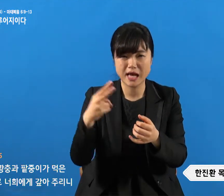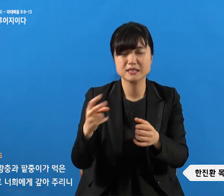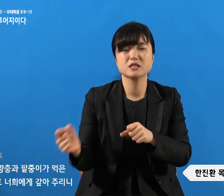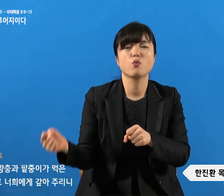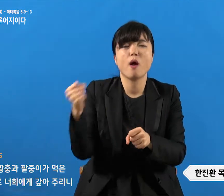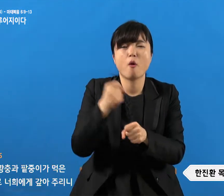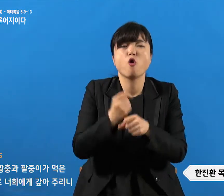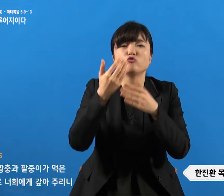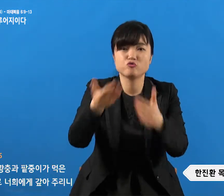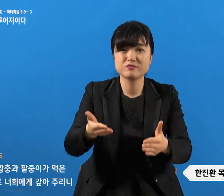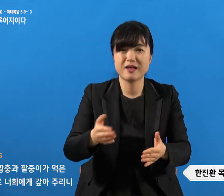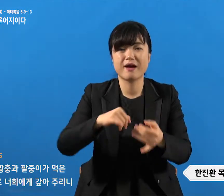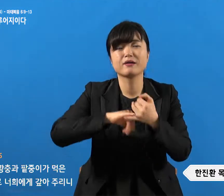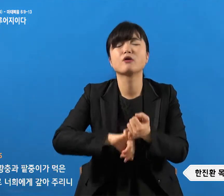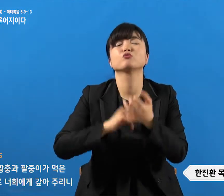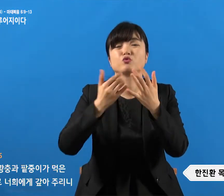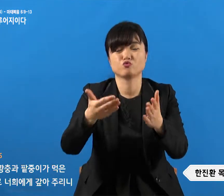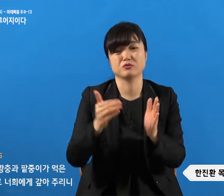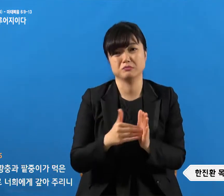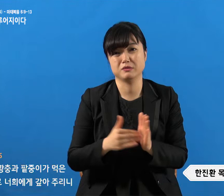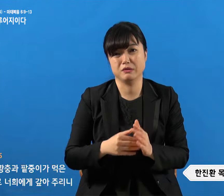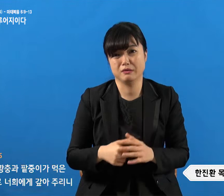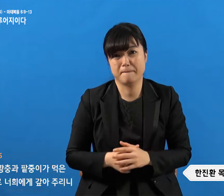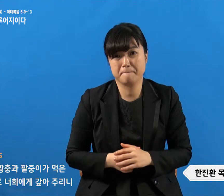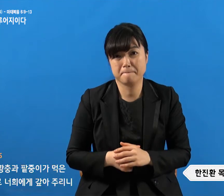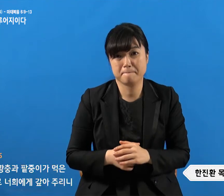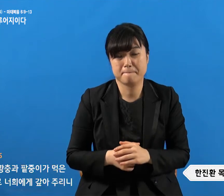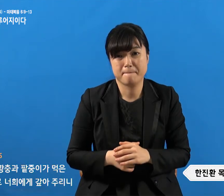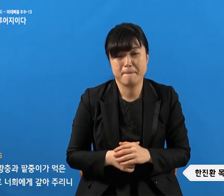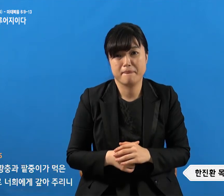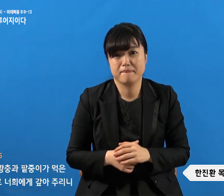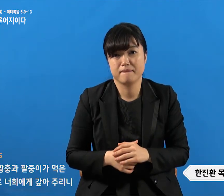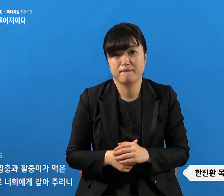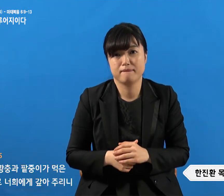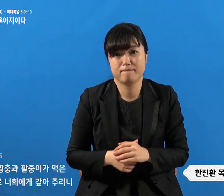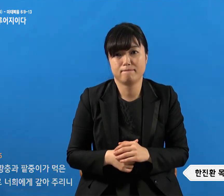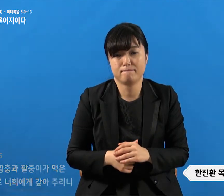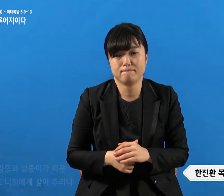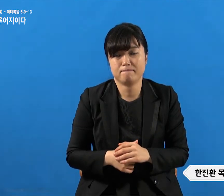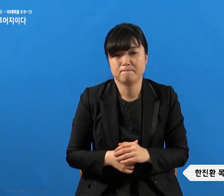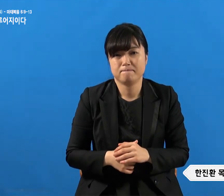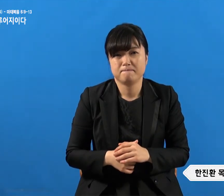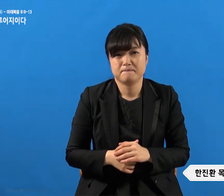되찾게 해줄 것이다. 하나님이 약속해 주십니다.